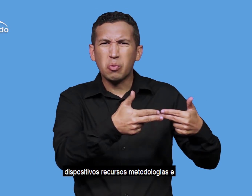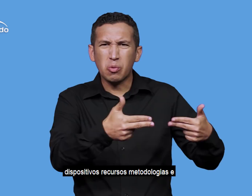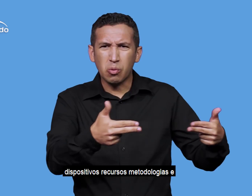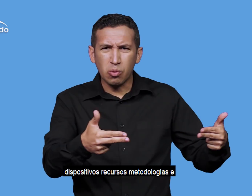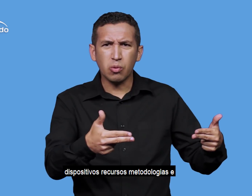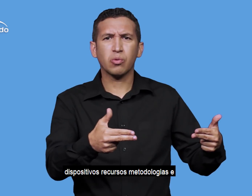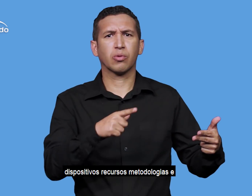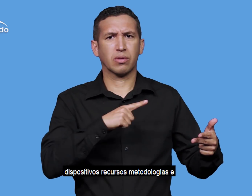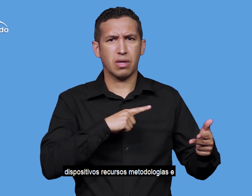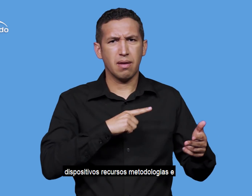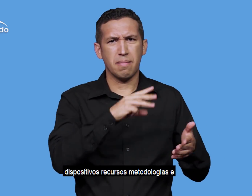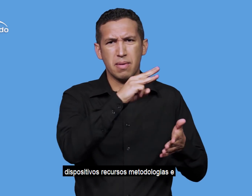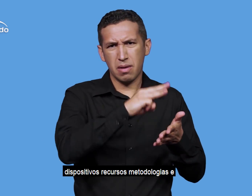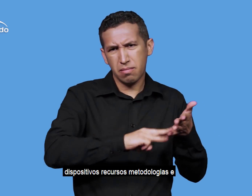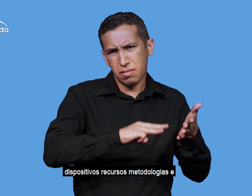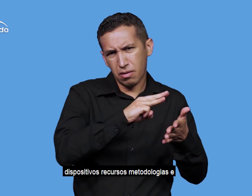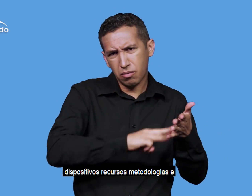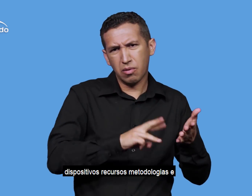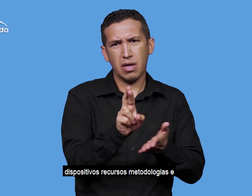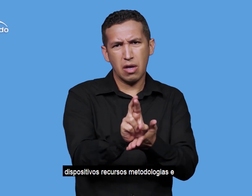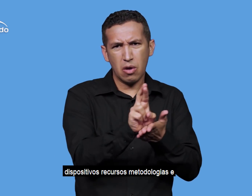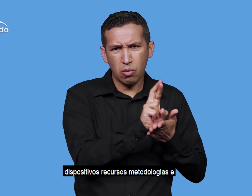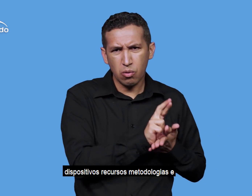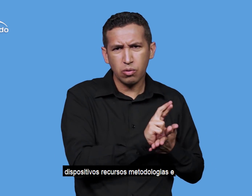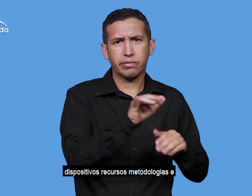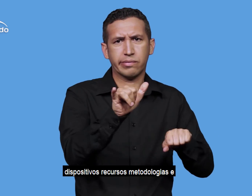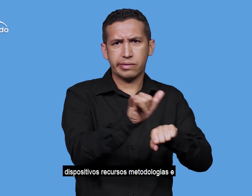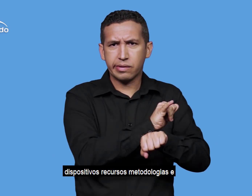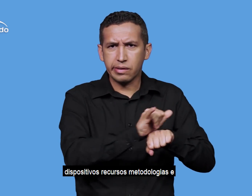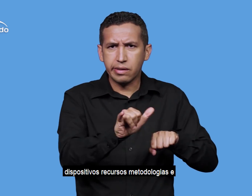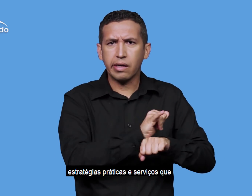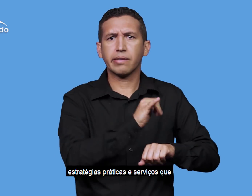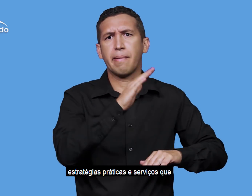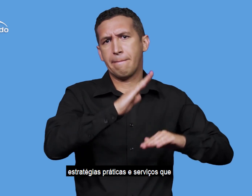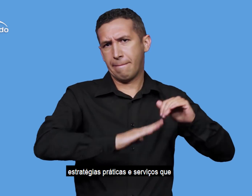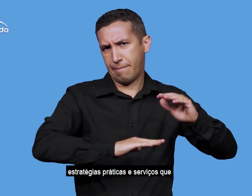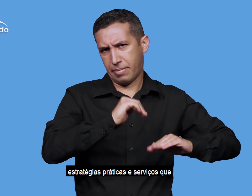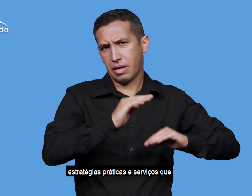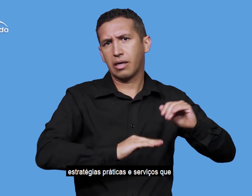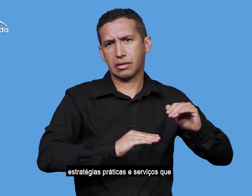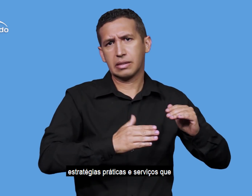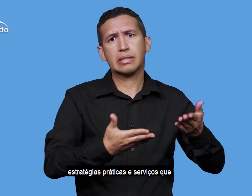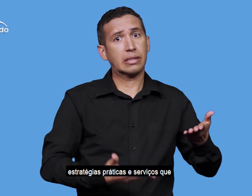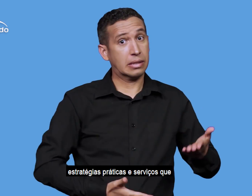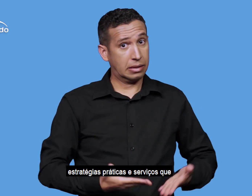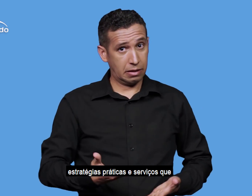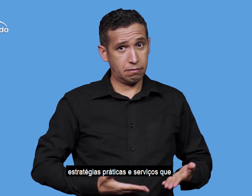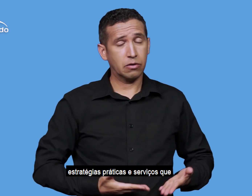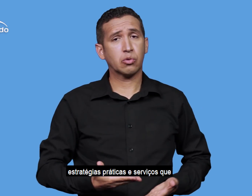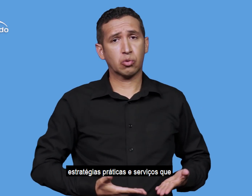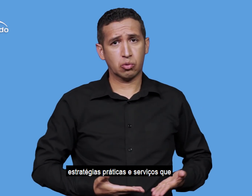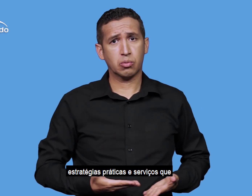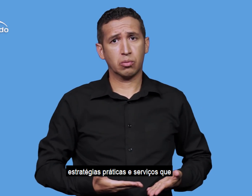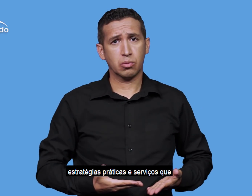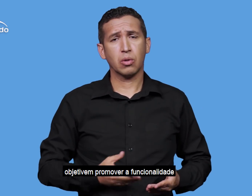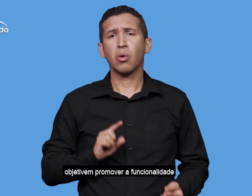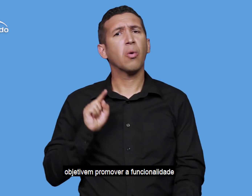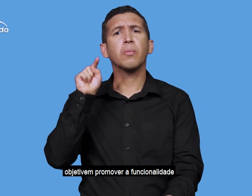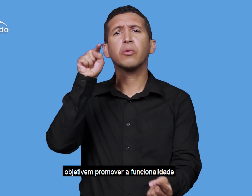dispositivos recursos metodologias e estratégias práticas e serviços que objetivem